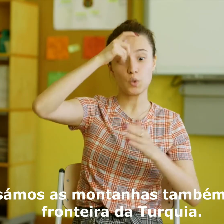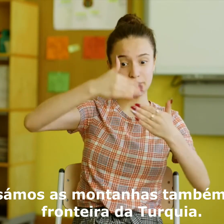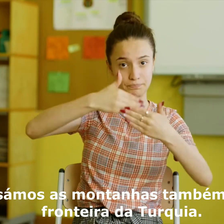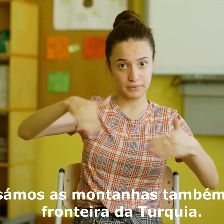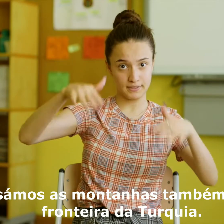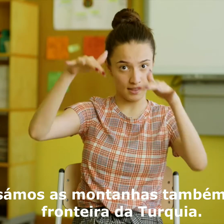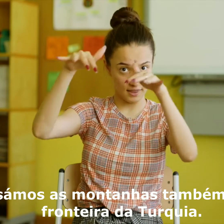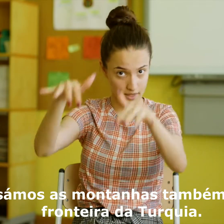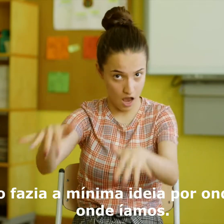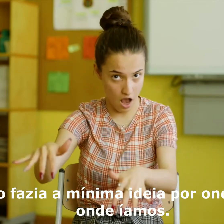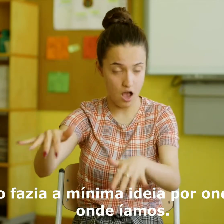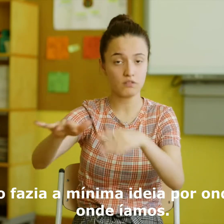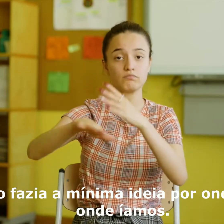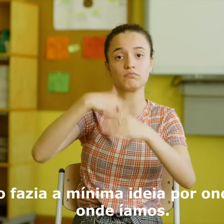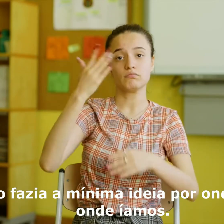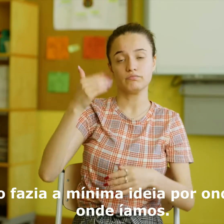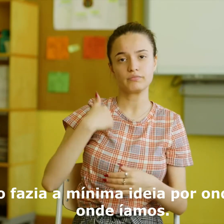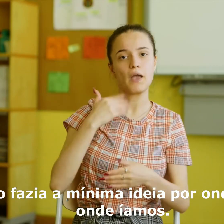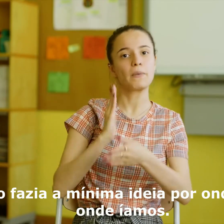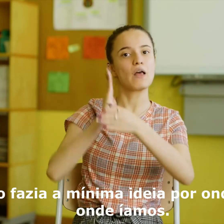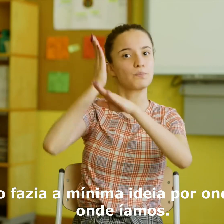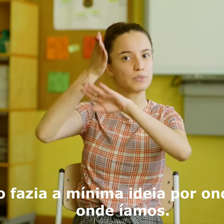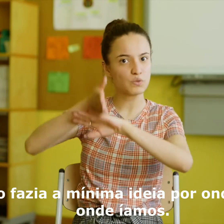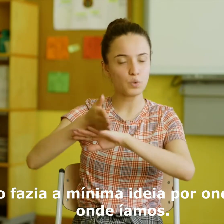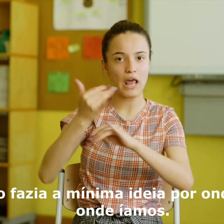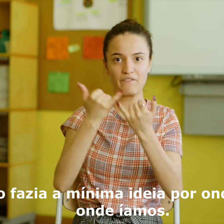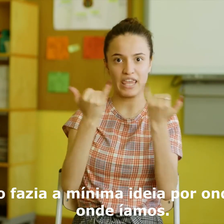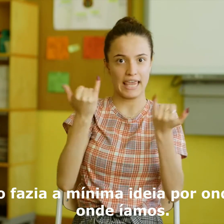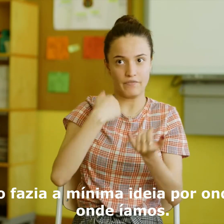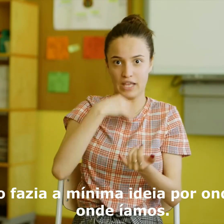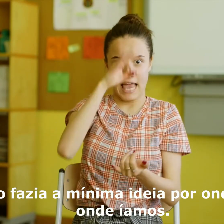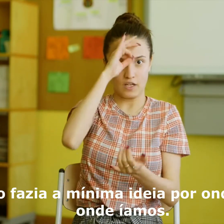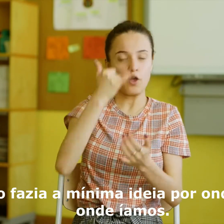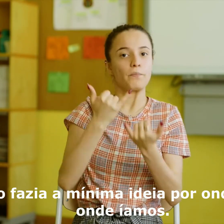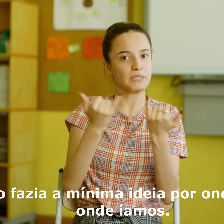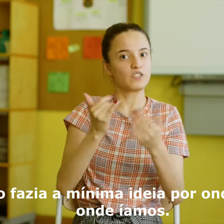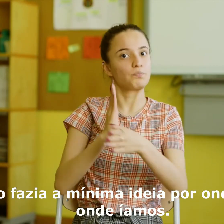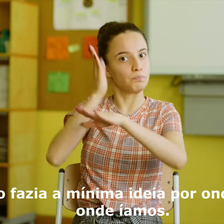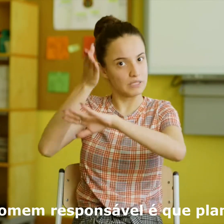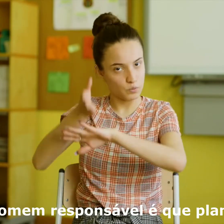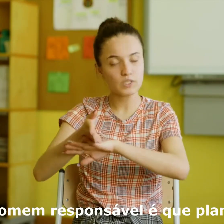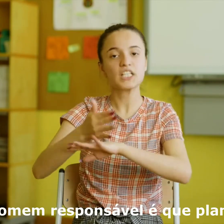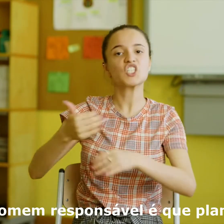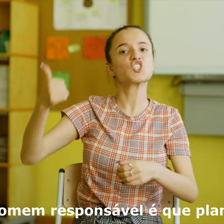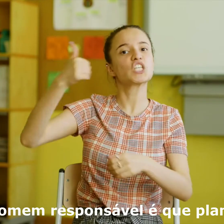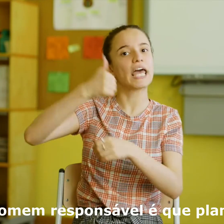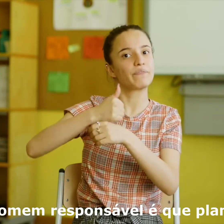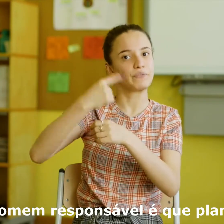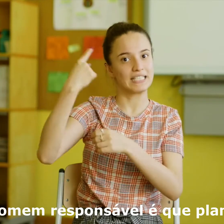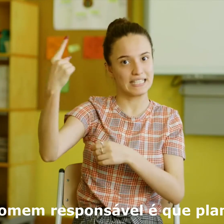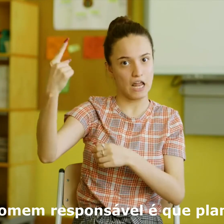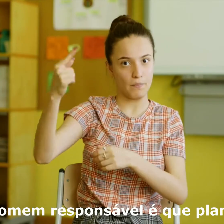da Turquia. Eu não fazia a mínima ideia para onde é que nós íamos. Aquele homem era quem organizava